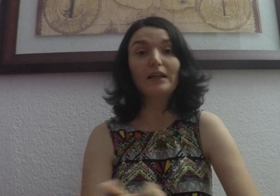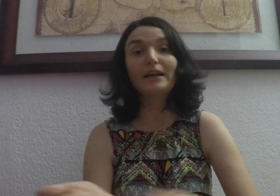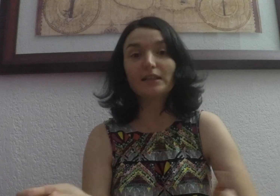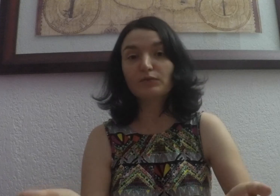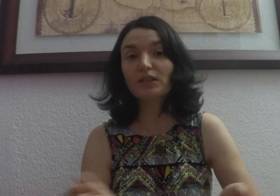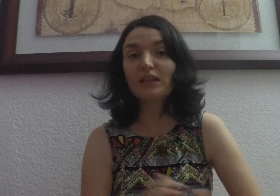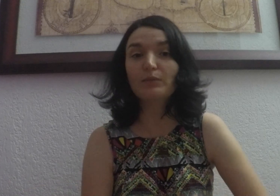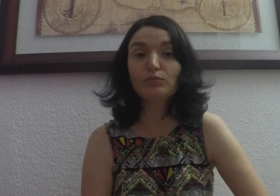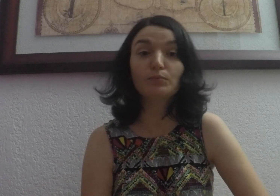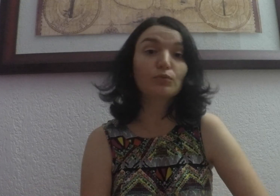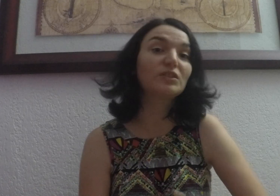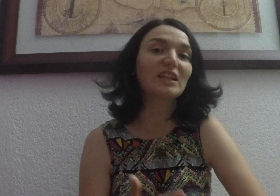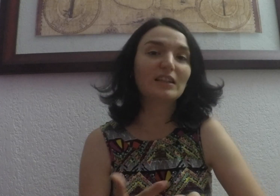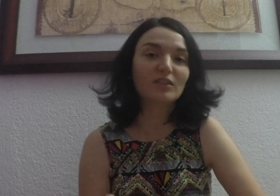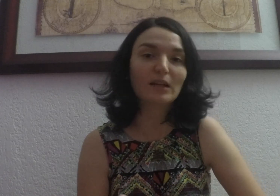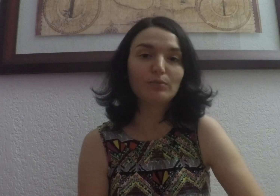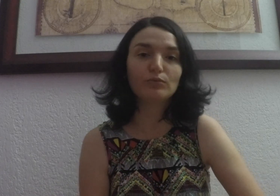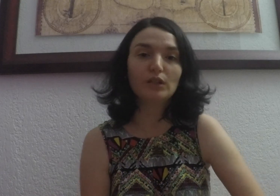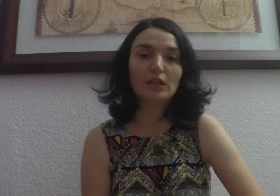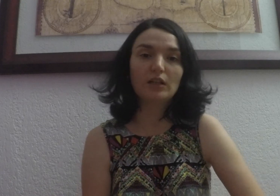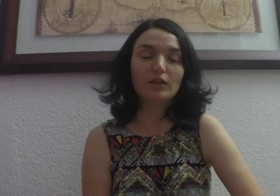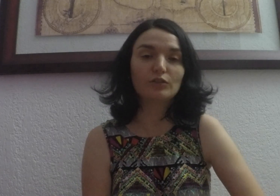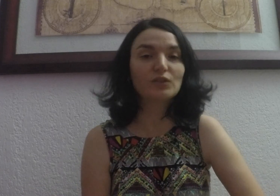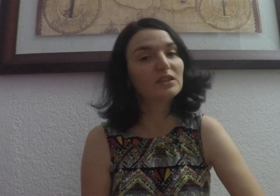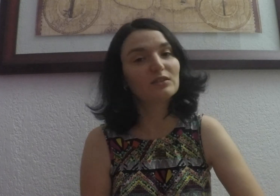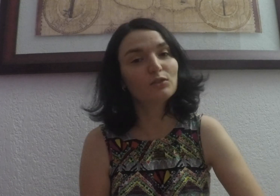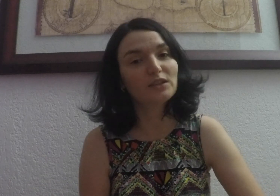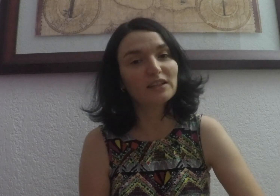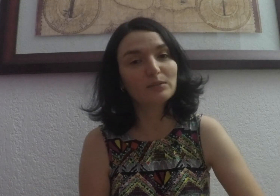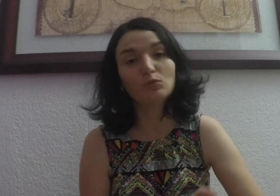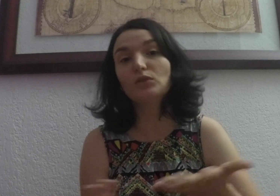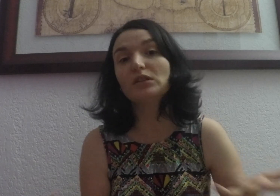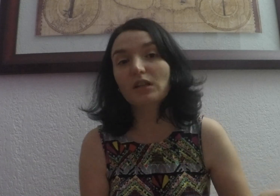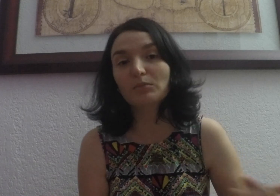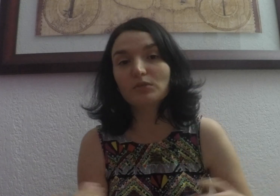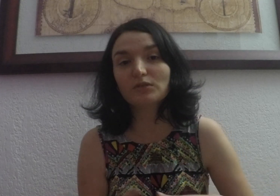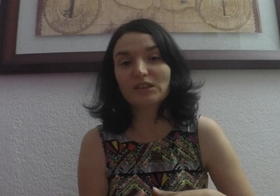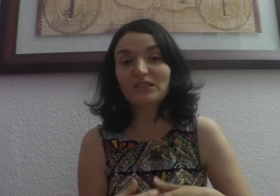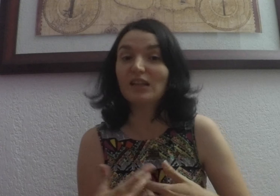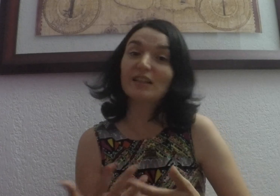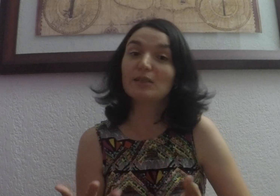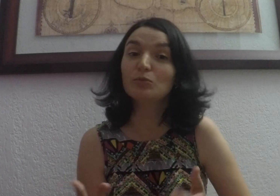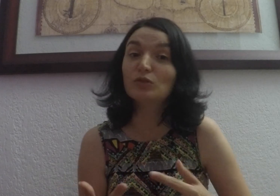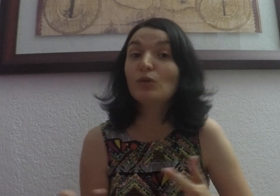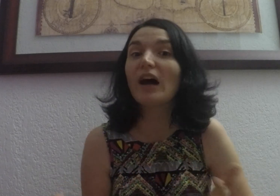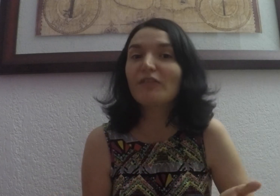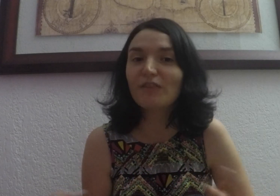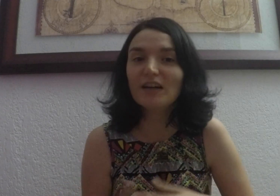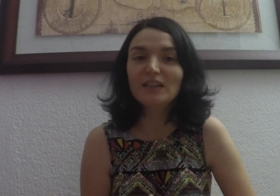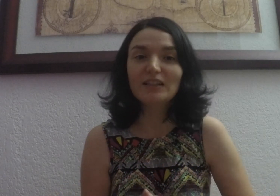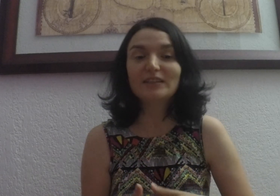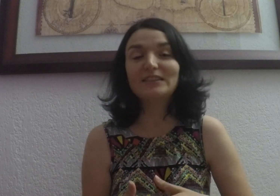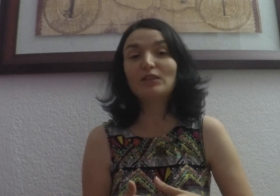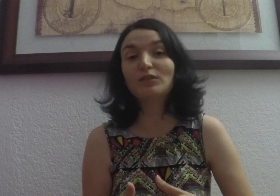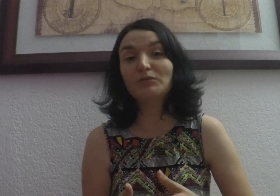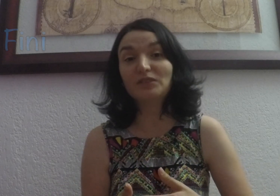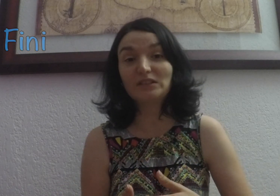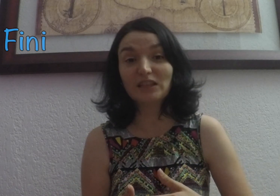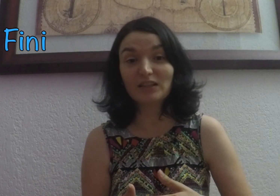Et une fois qu'il a bu, pour lui dire qu'il n'y en a plus, j'utilise le dernier mot, et comme ce sera le dernier mot de la fin, c'est le verbe finir.